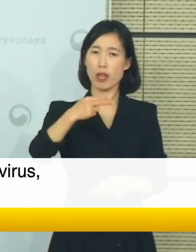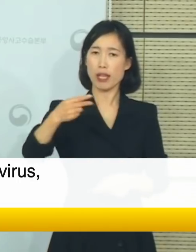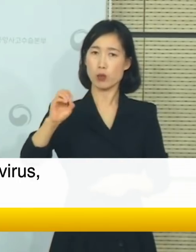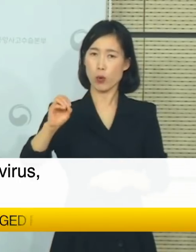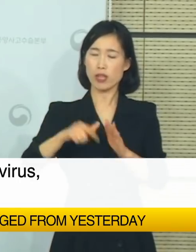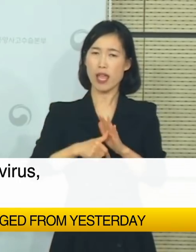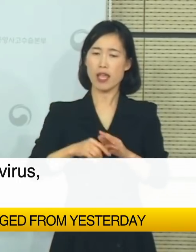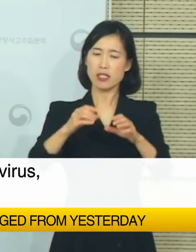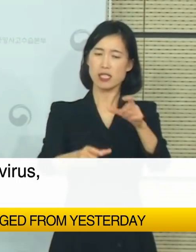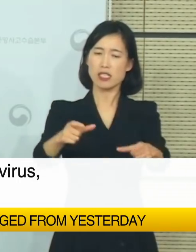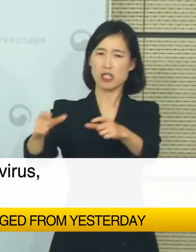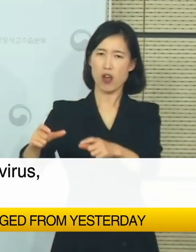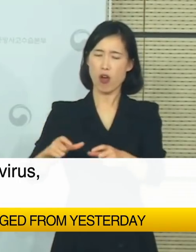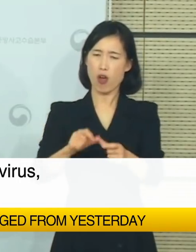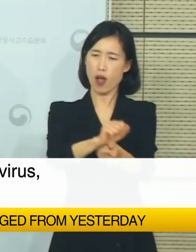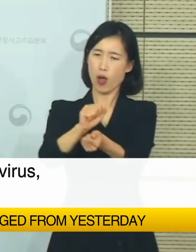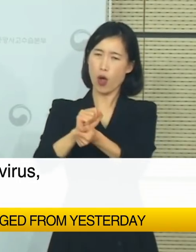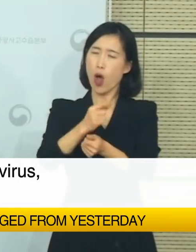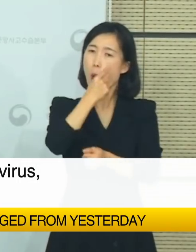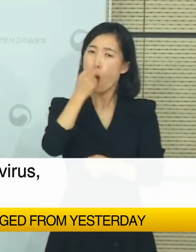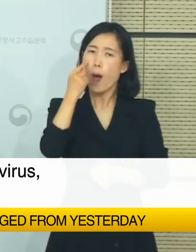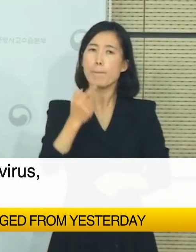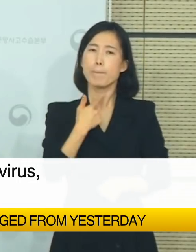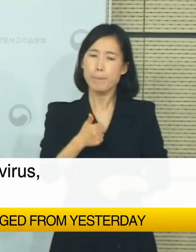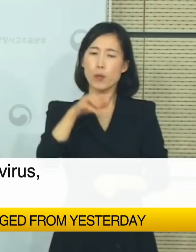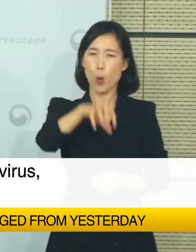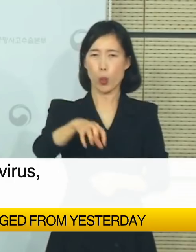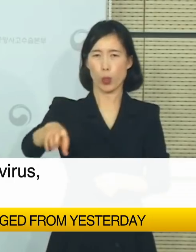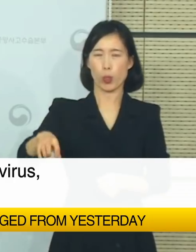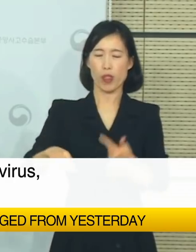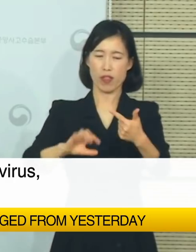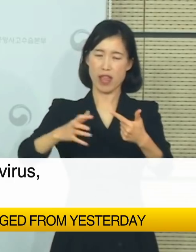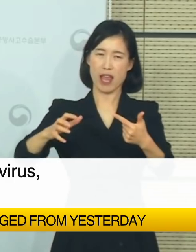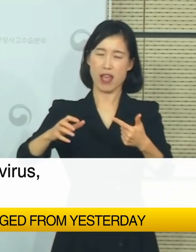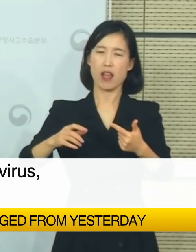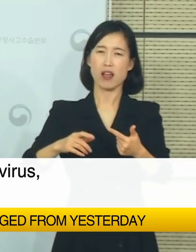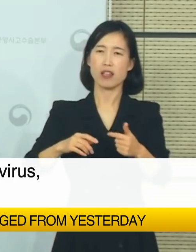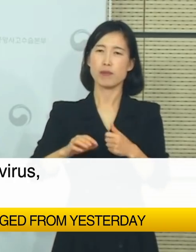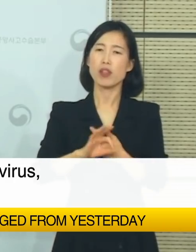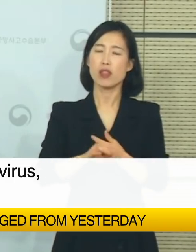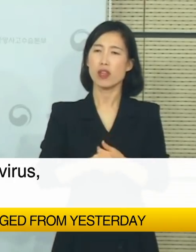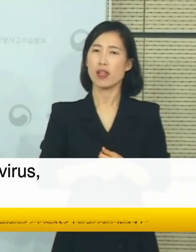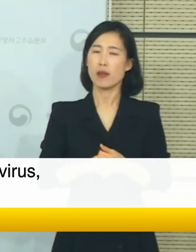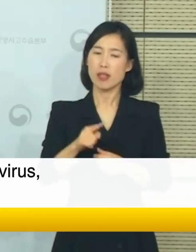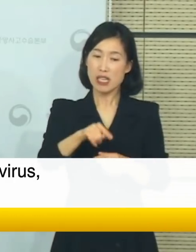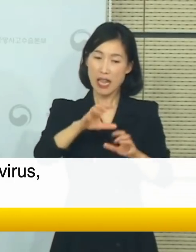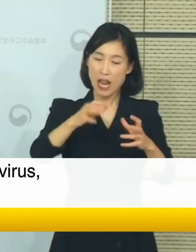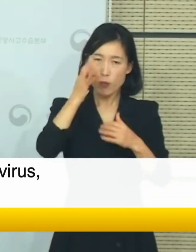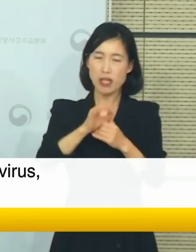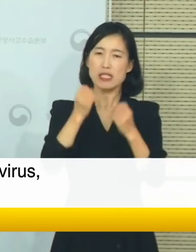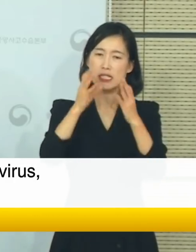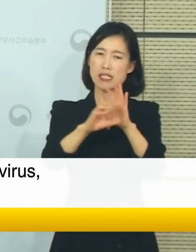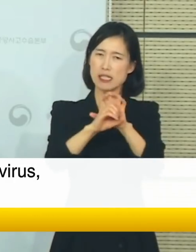WHO가 지역사회의 감염이 확인되었다고 발표한 지역입니다. 이들 지역은 신종